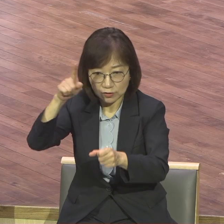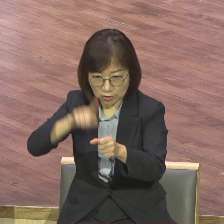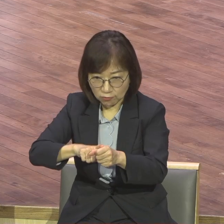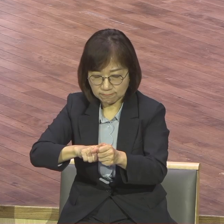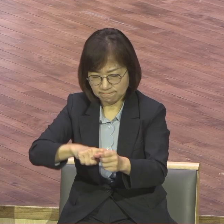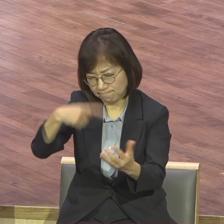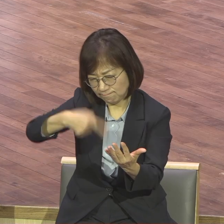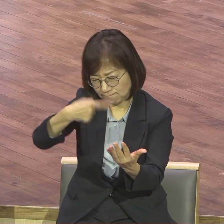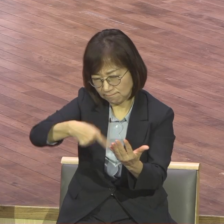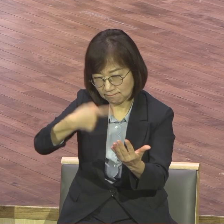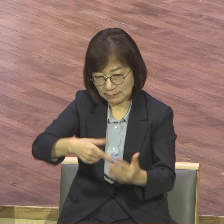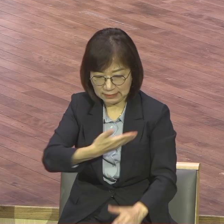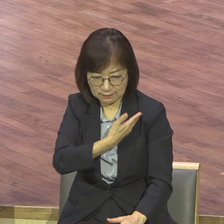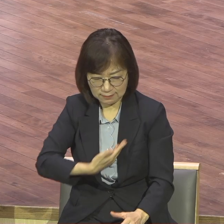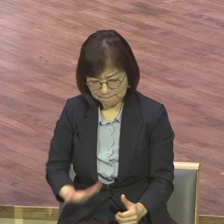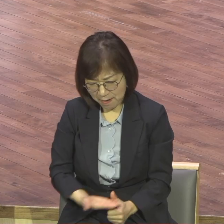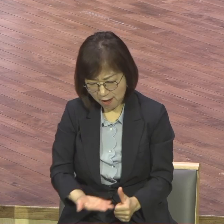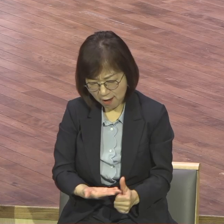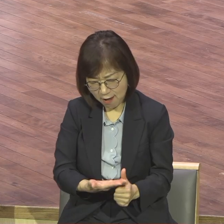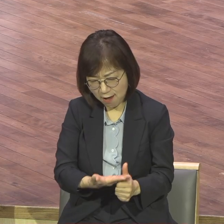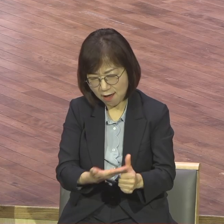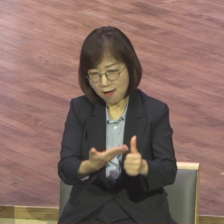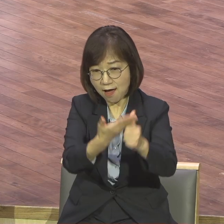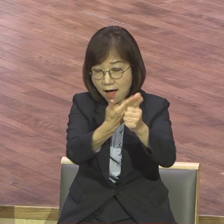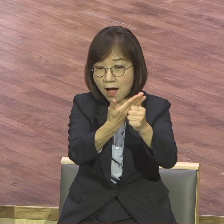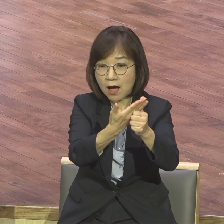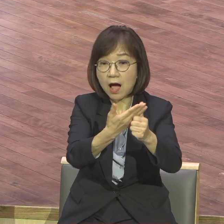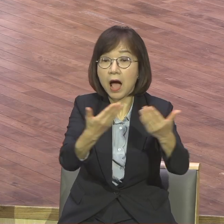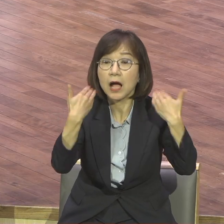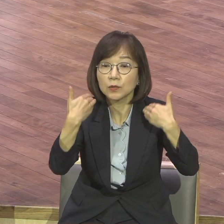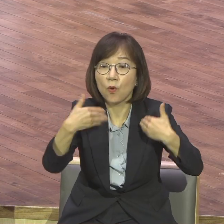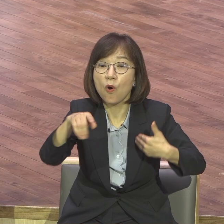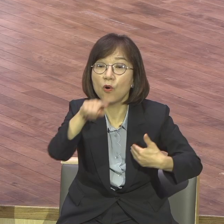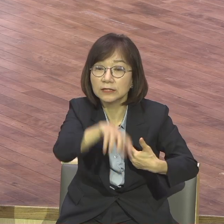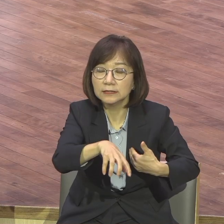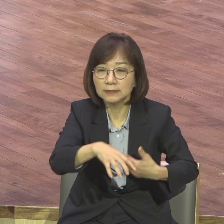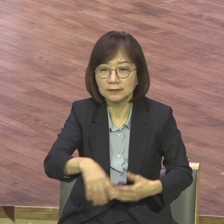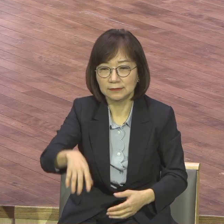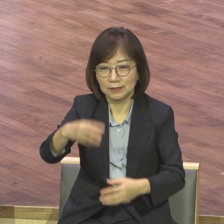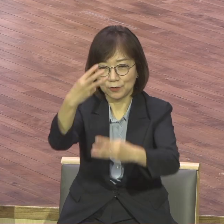바랍니다. 알류 총장교회라 이 교회가.